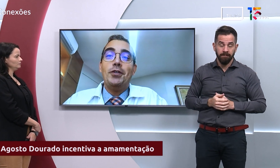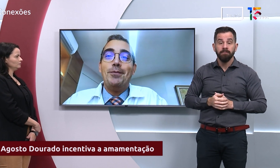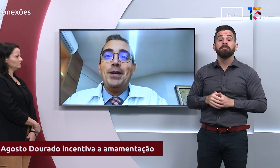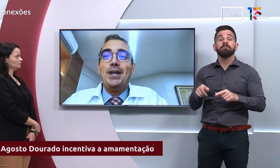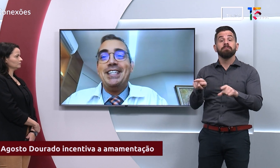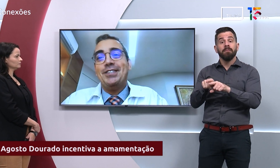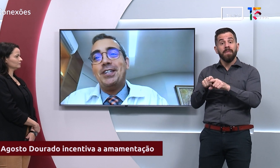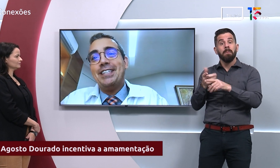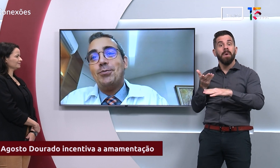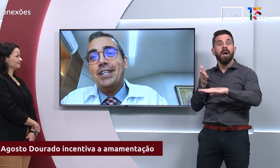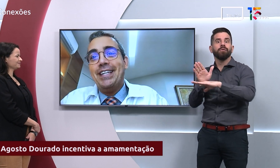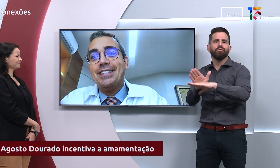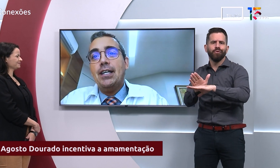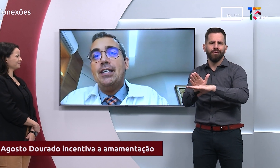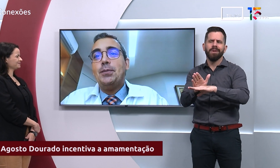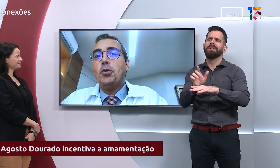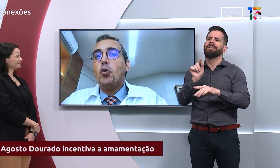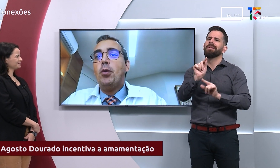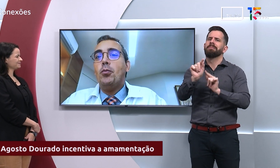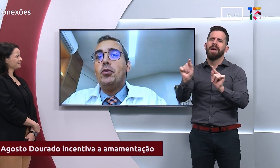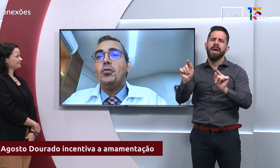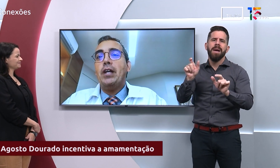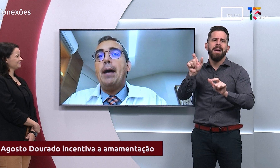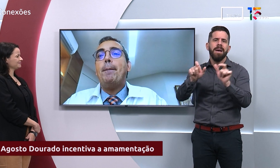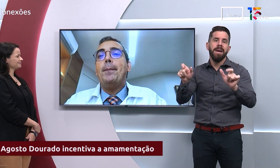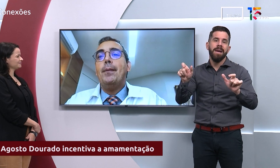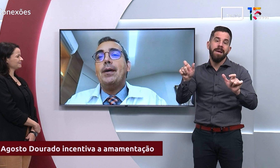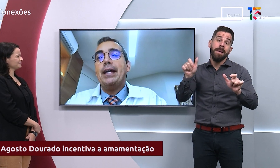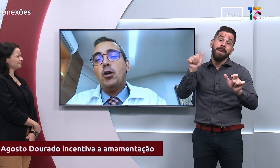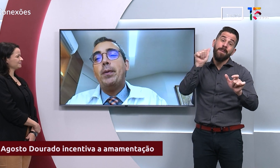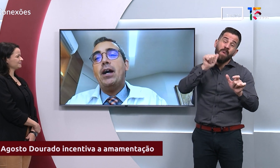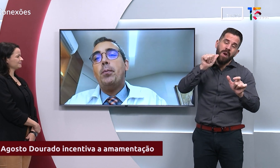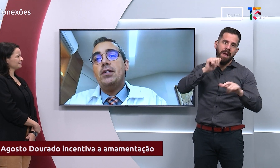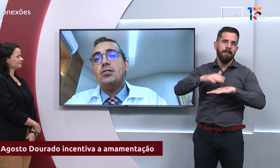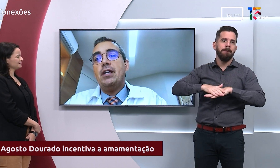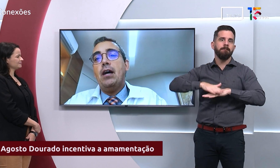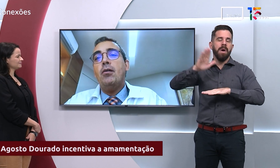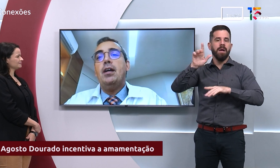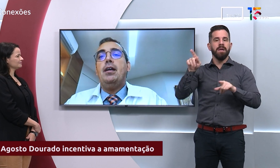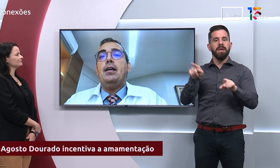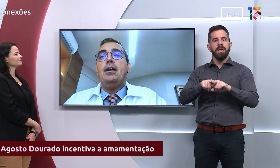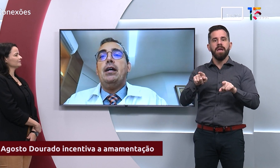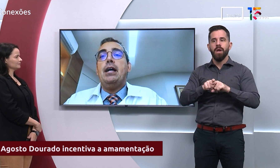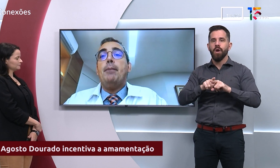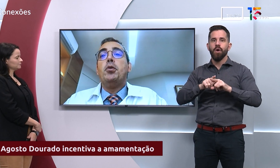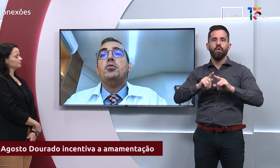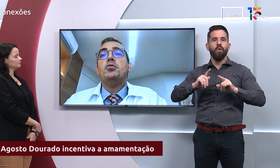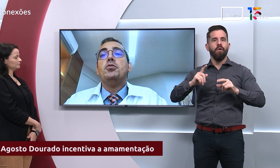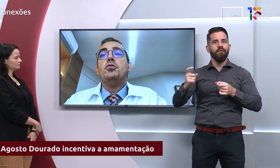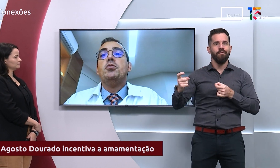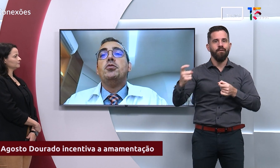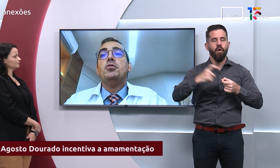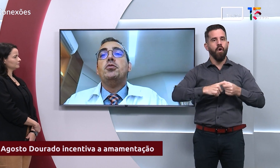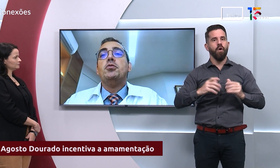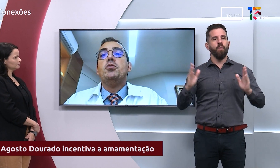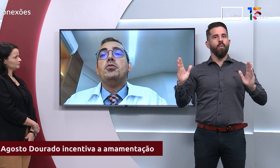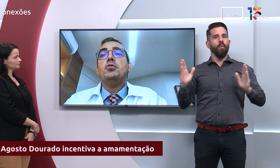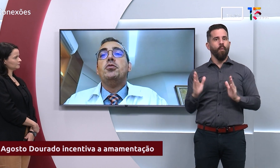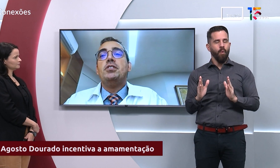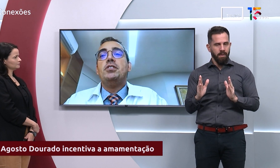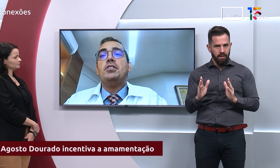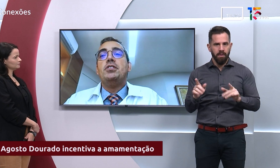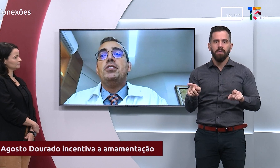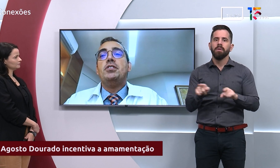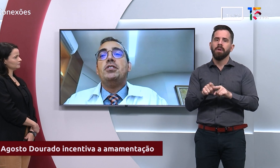ajuda muito também uma questão que as mulheres se preocupam muito, né? Recuperar o peso ideal, produzir